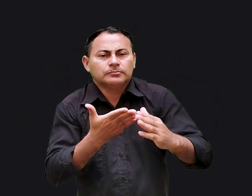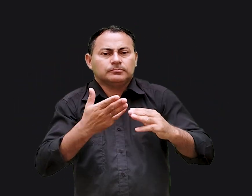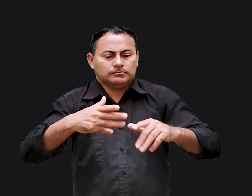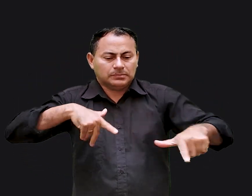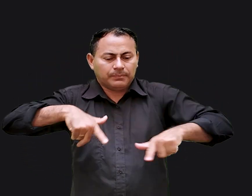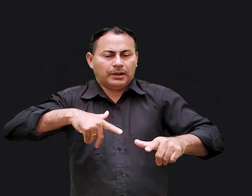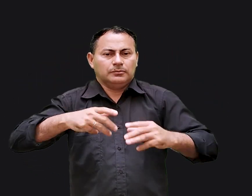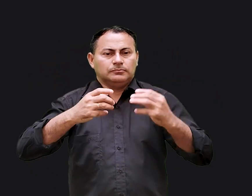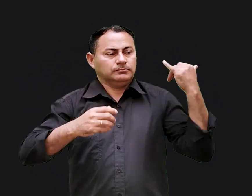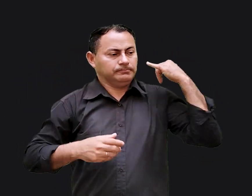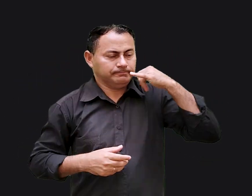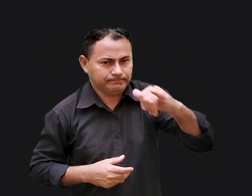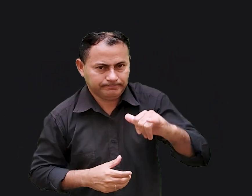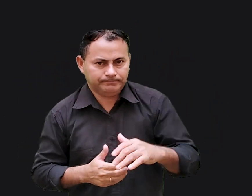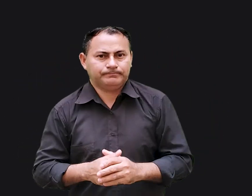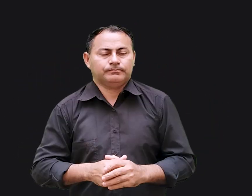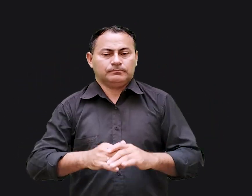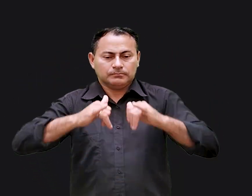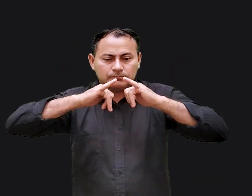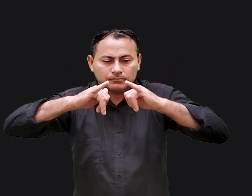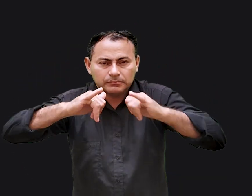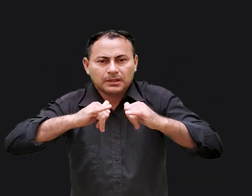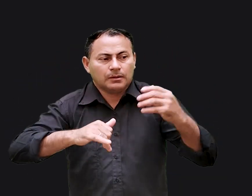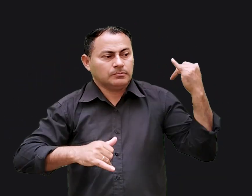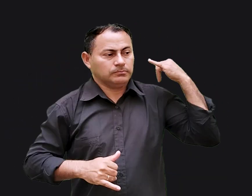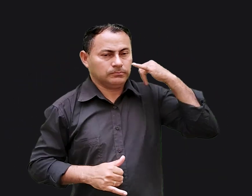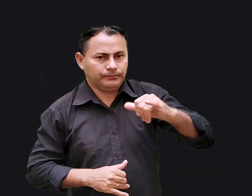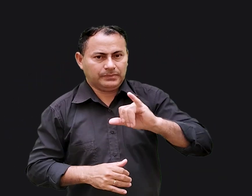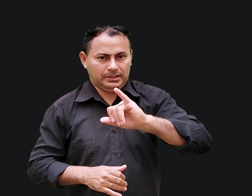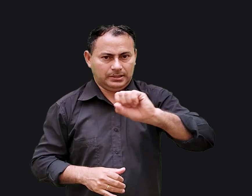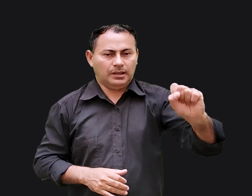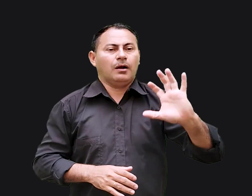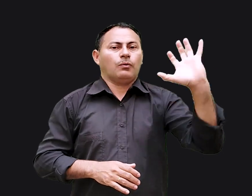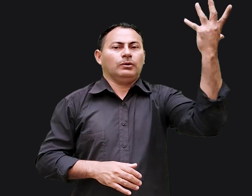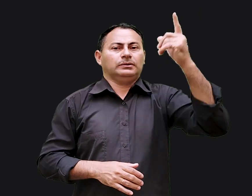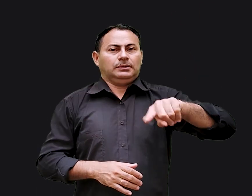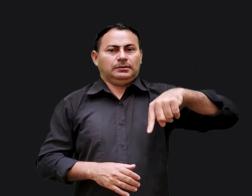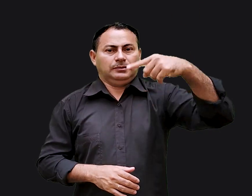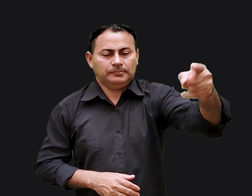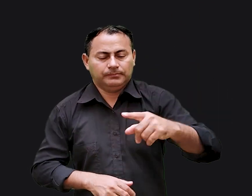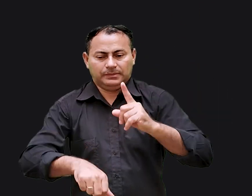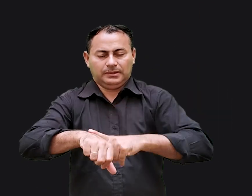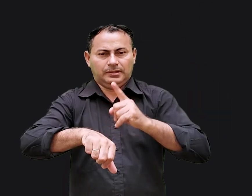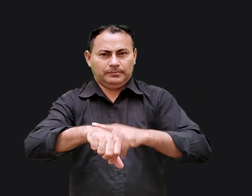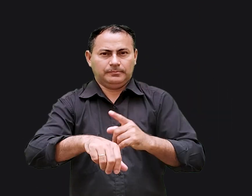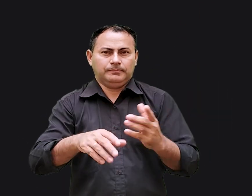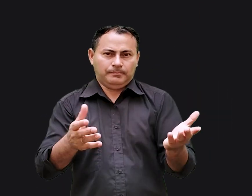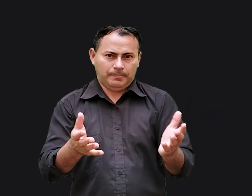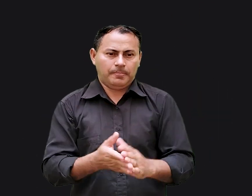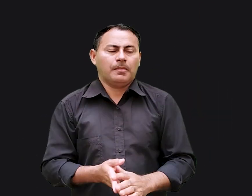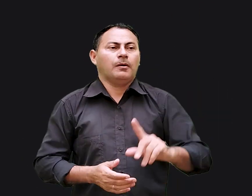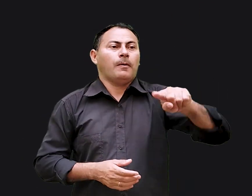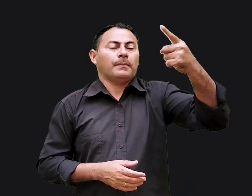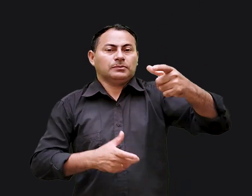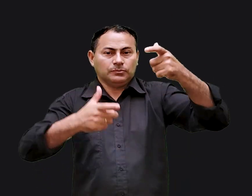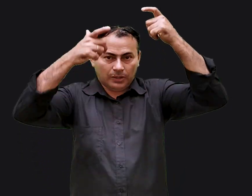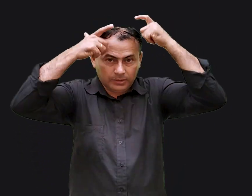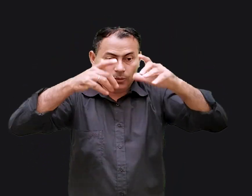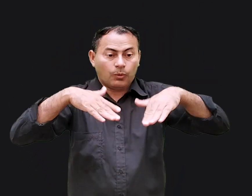ministério profético, as grandes pregações proféticas de Isaías aconteceram após esse período. O próximo reinado sob o